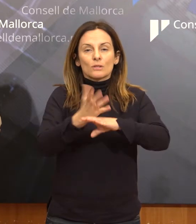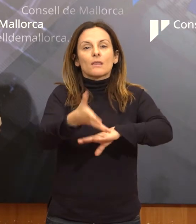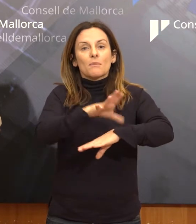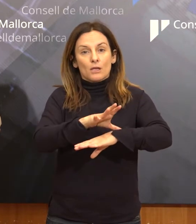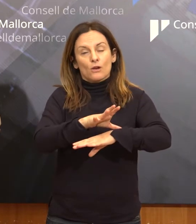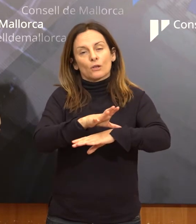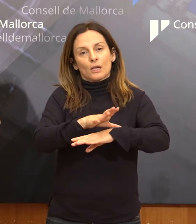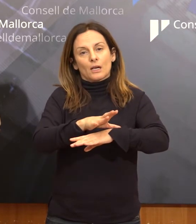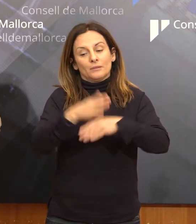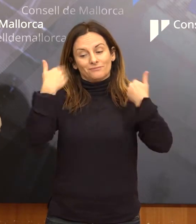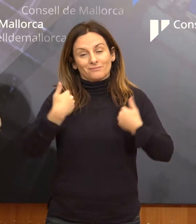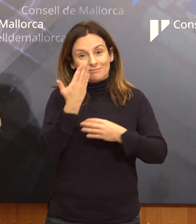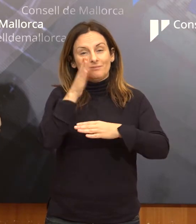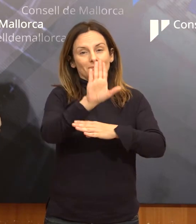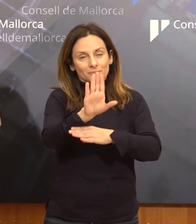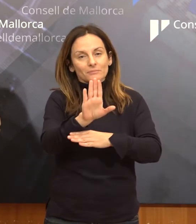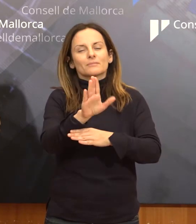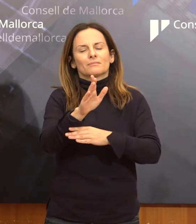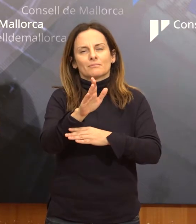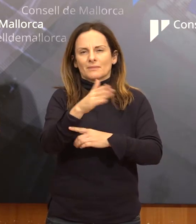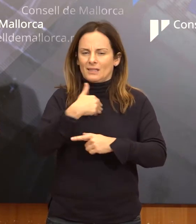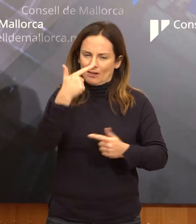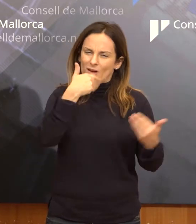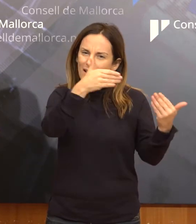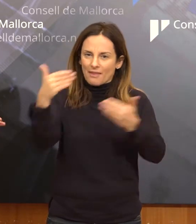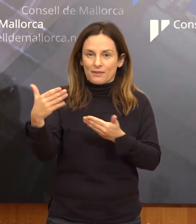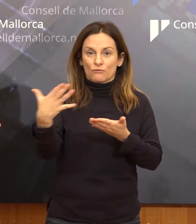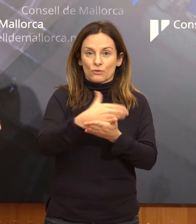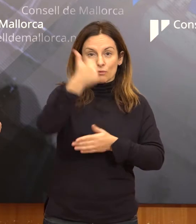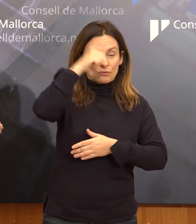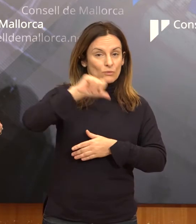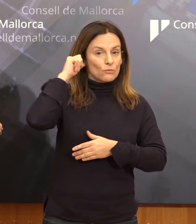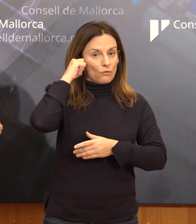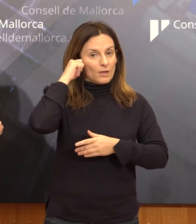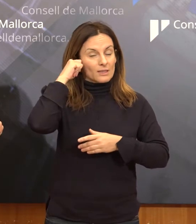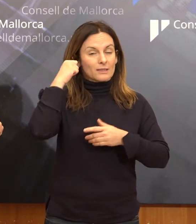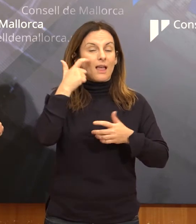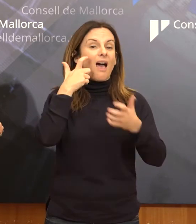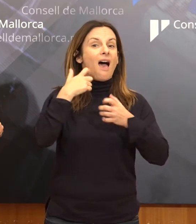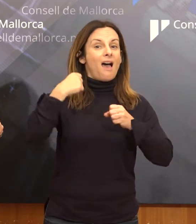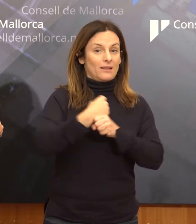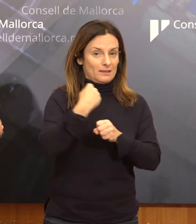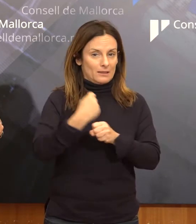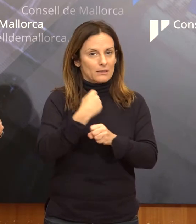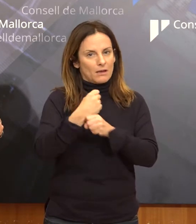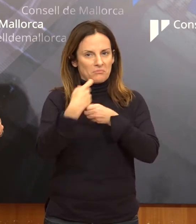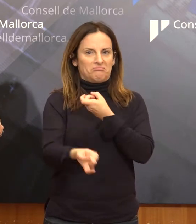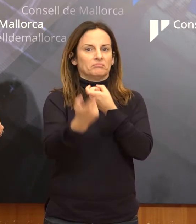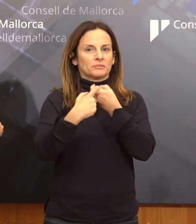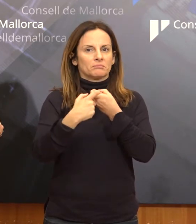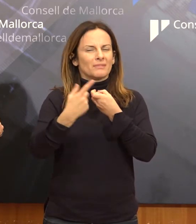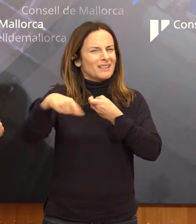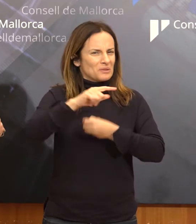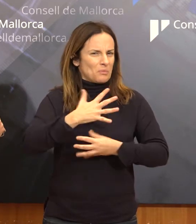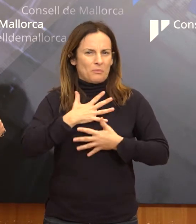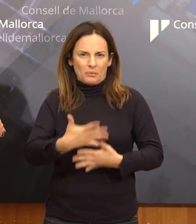donar un incremento de artesanos y artesanas que se han volcado su mano en esta iniciativa de manera altruista y